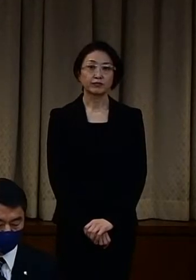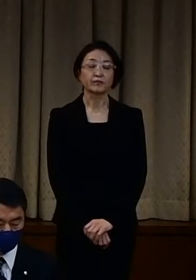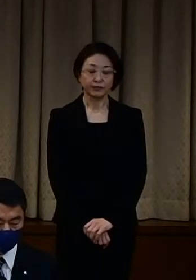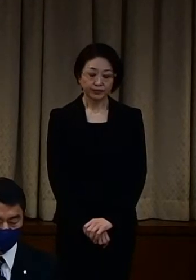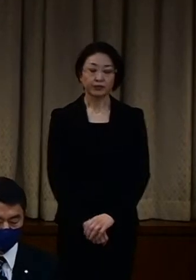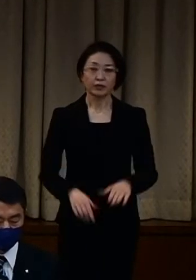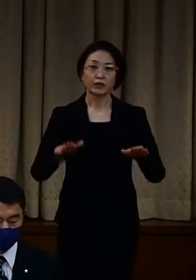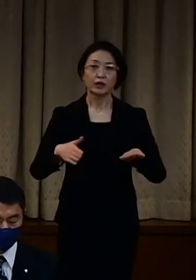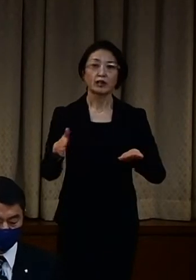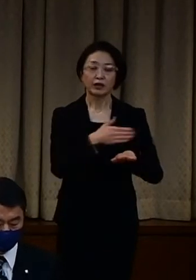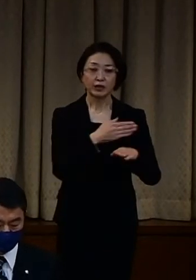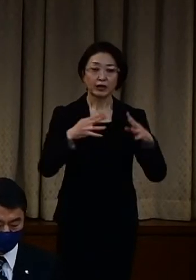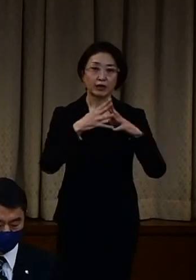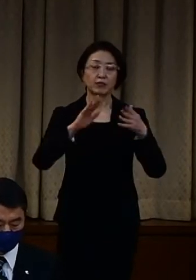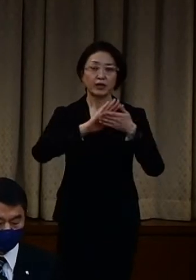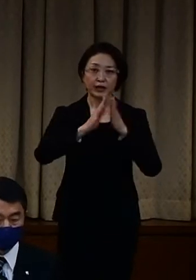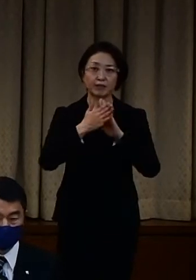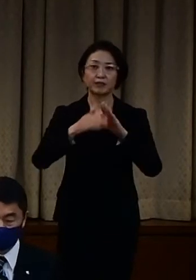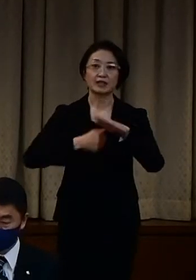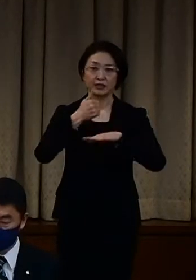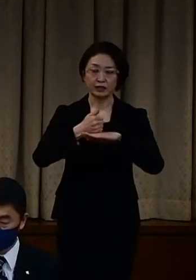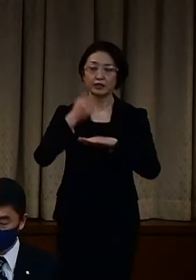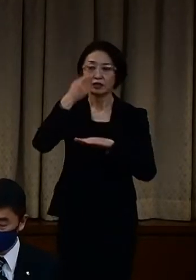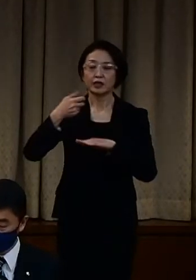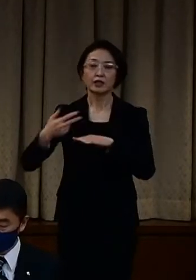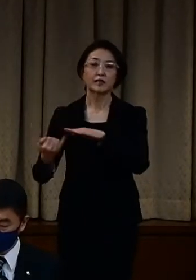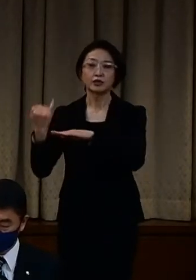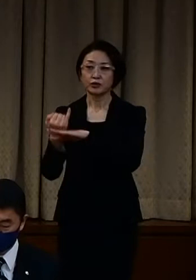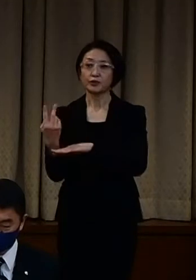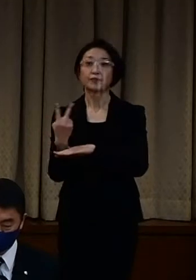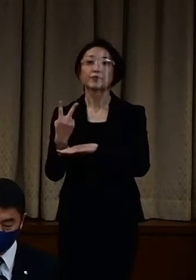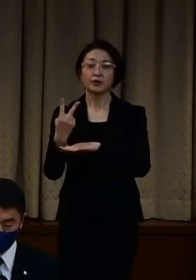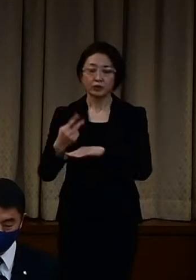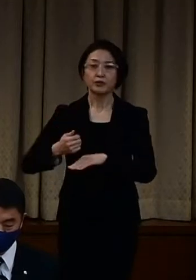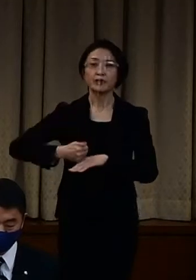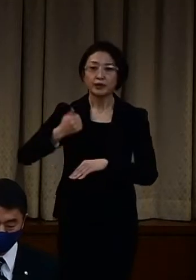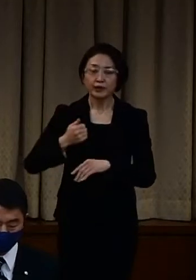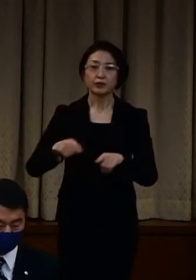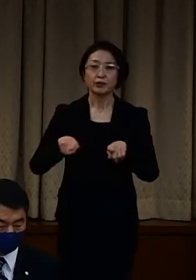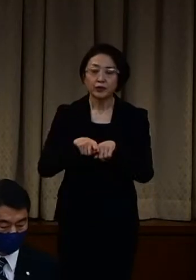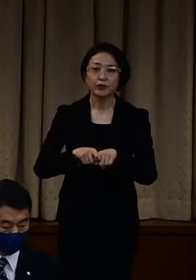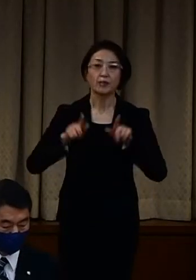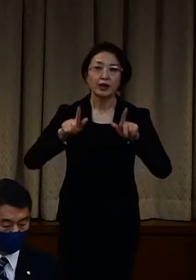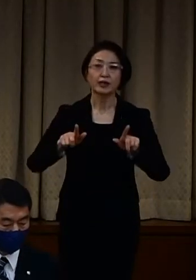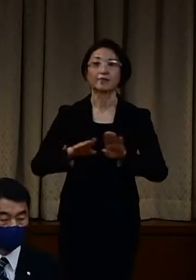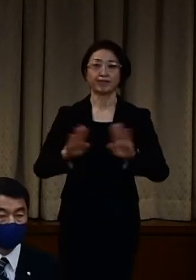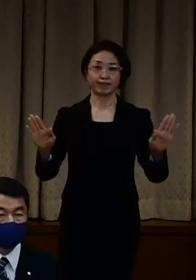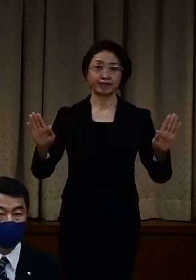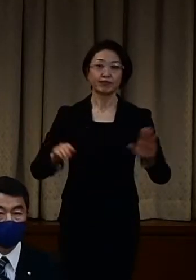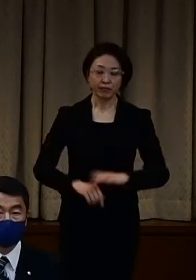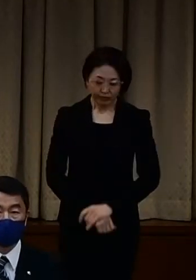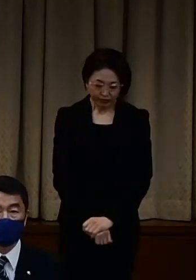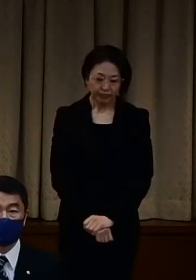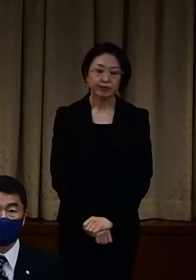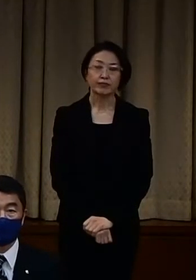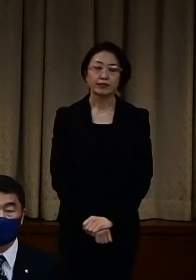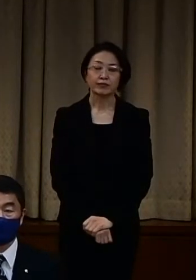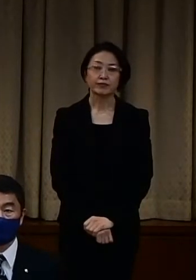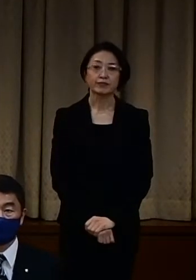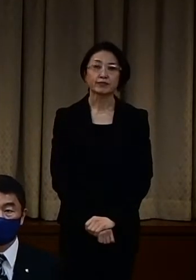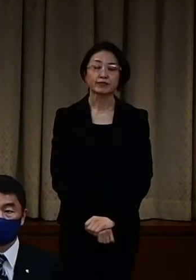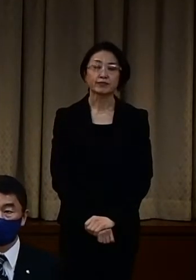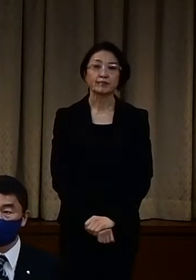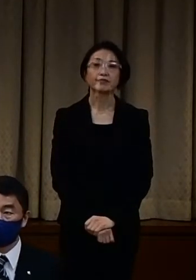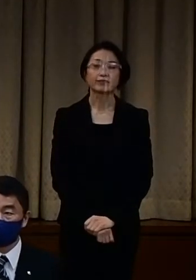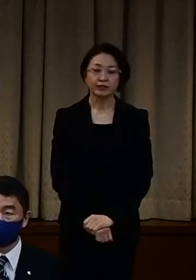ただいまから宮城県知事、仙台市長による緊急共同記者会見を始めさせていただきます。なお記者会